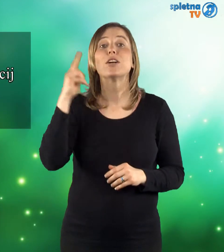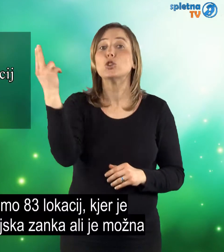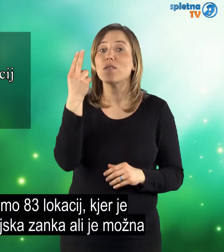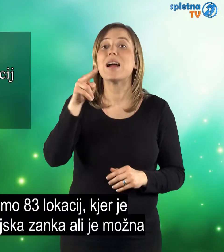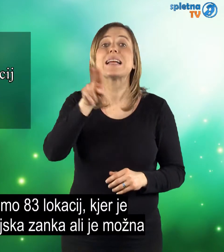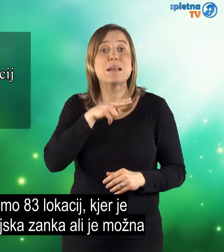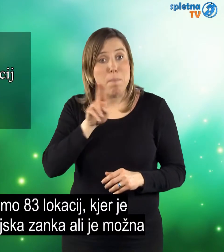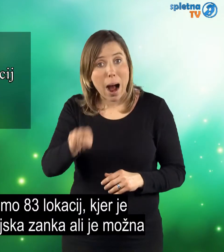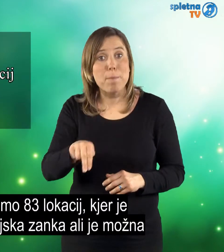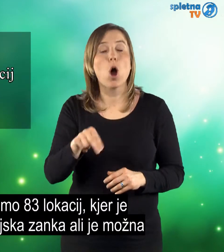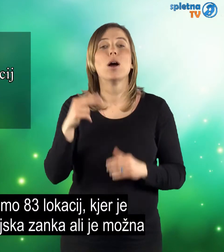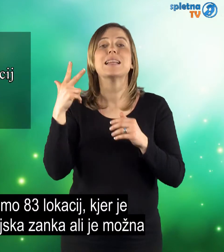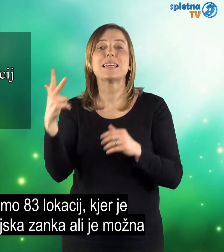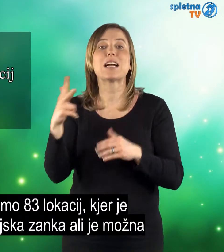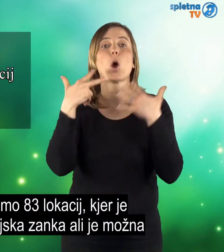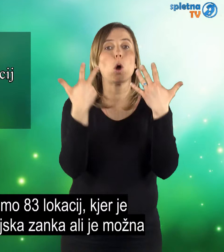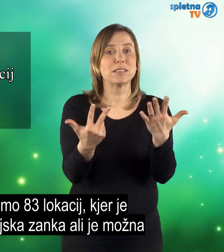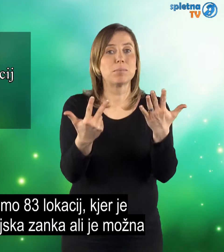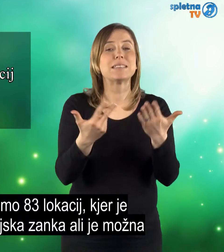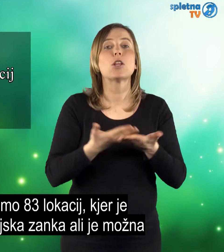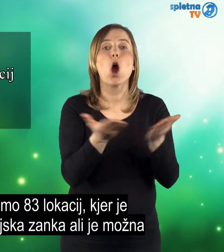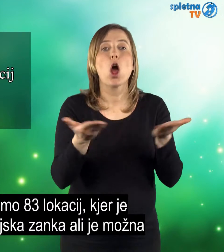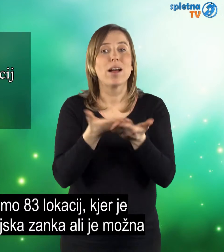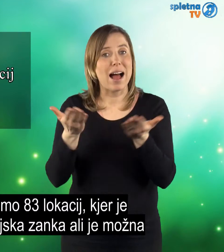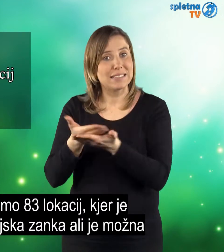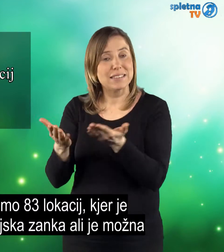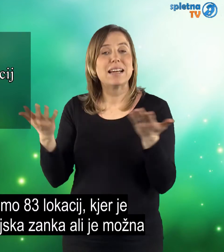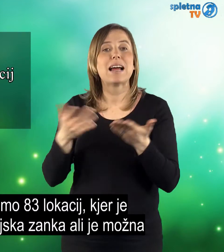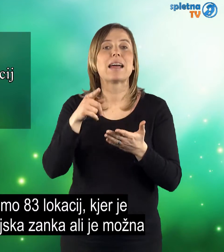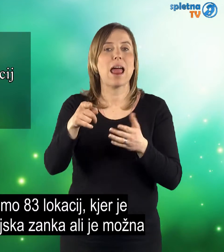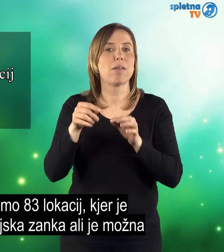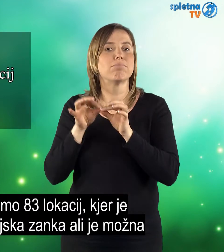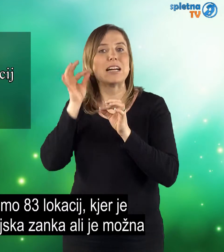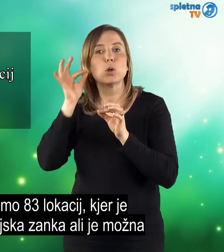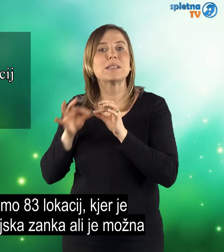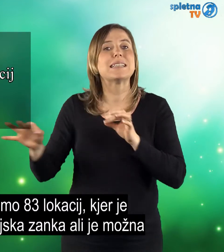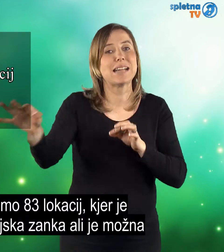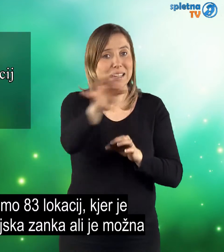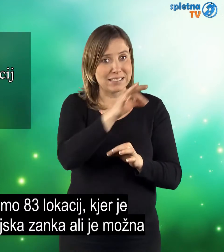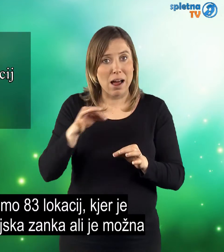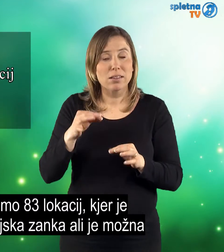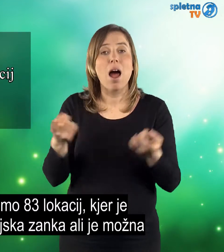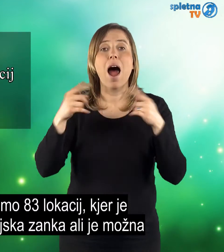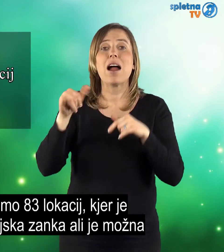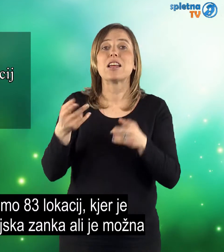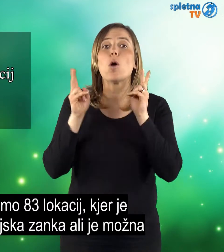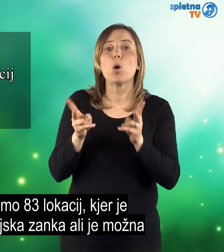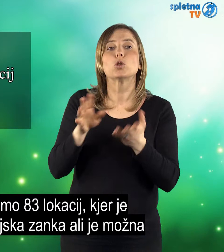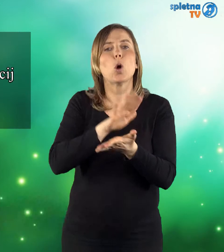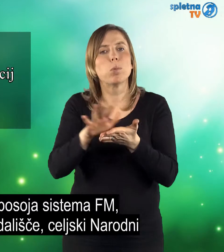v Sloveniji imamo 83 lokacij, kjer je napeljana indukcijska zanka ali je možna uporaba in